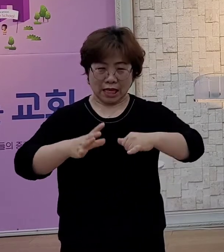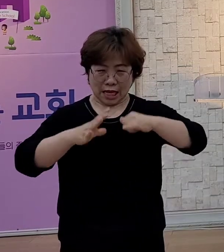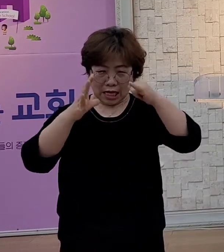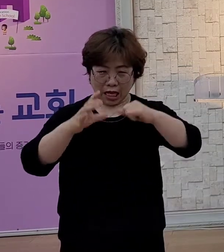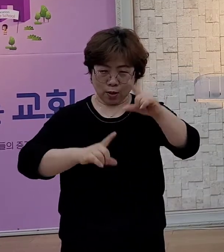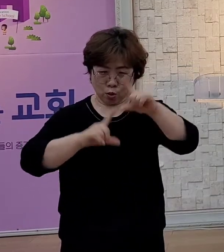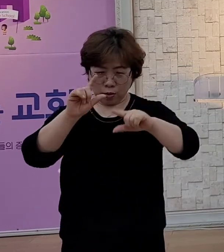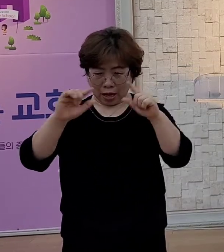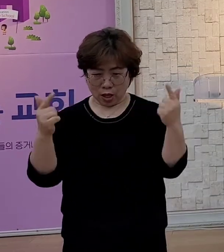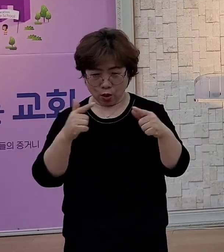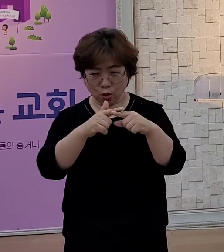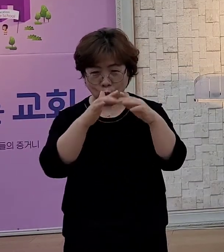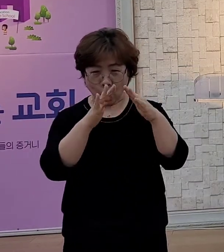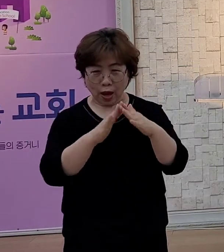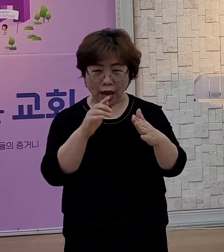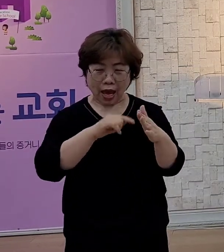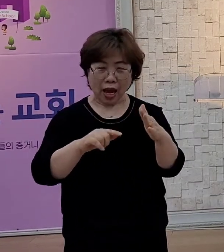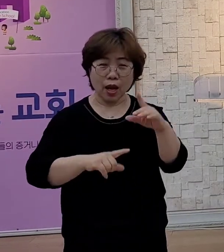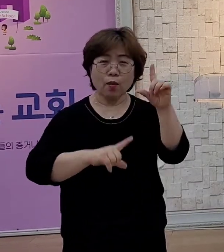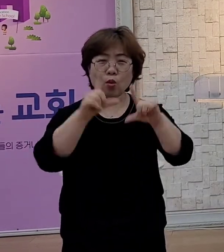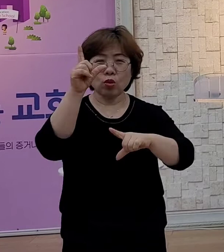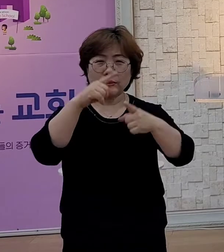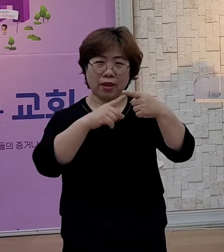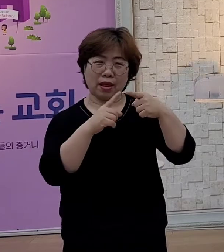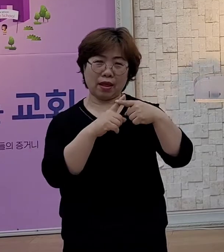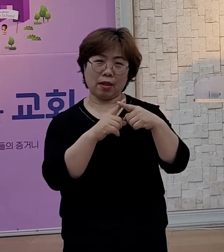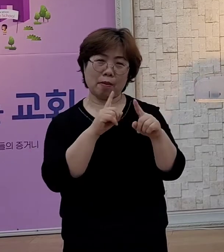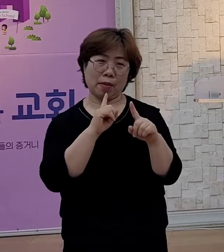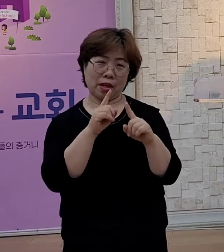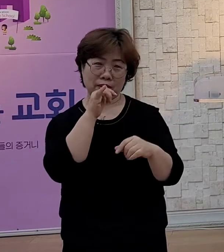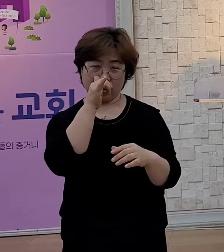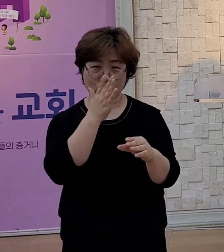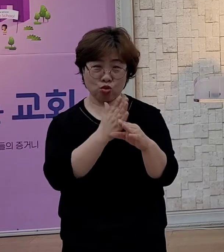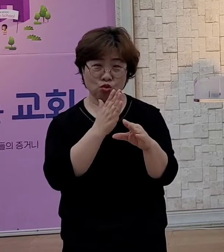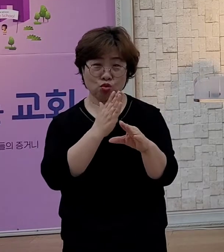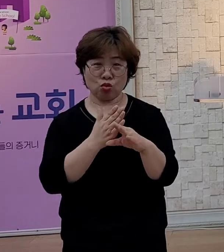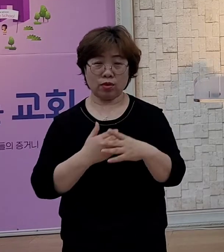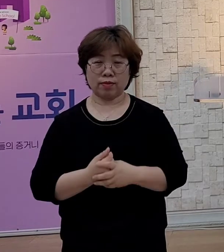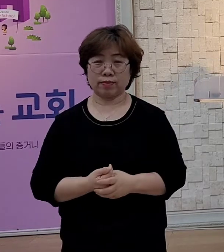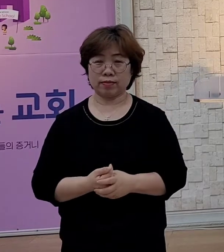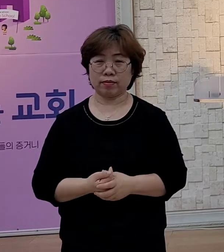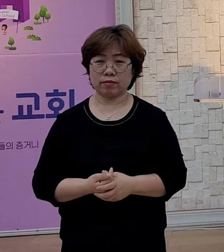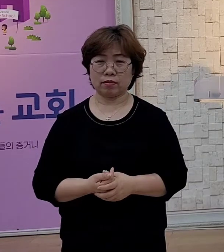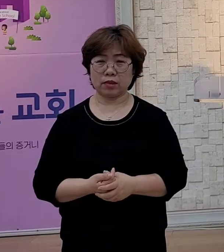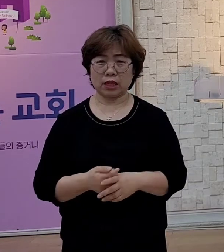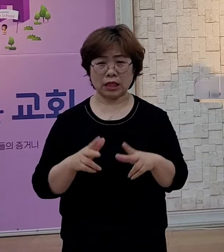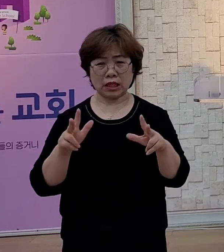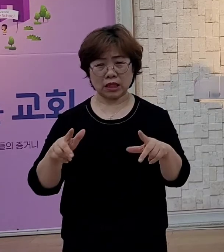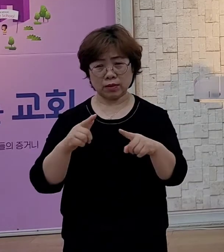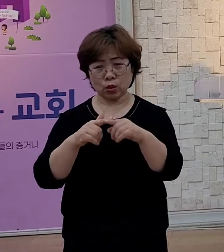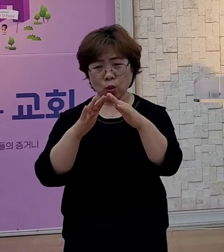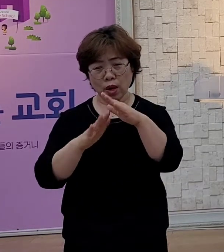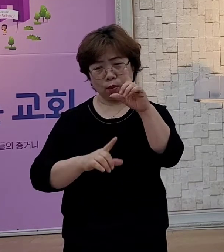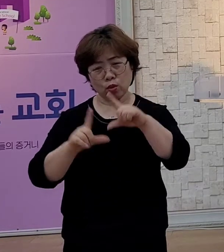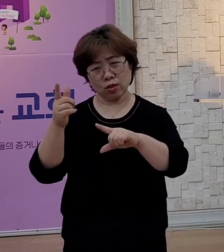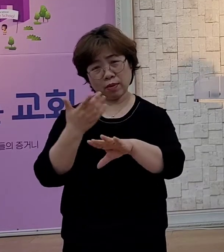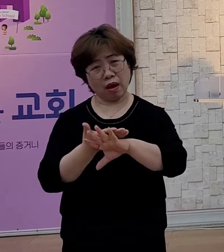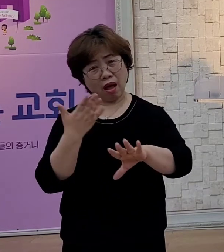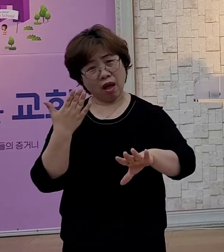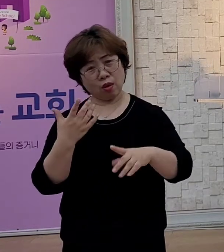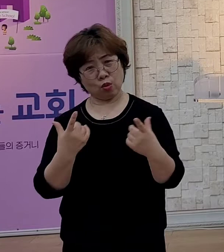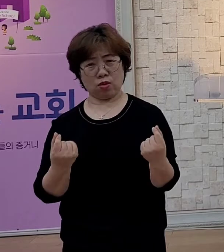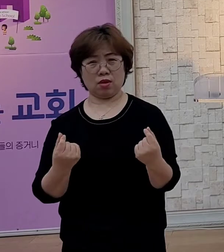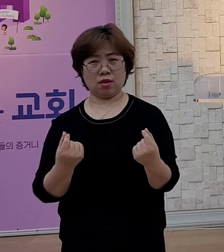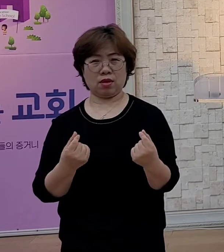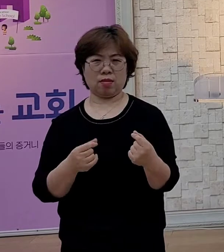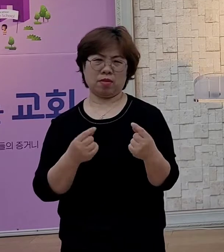안에 있었던 이야기를 하고 있습니다. 자, 여러분 그렇다면 오늘날은 어떻습니까? 오늘날 뭐 우리